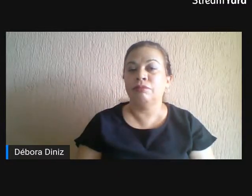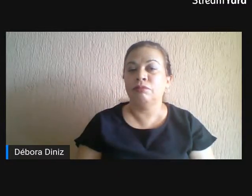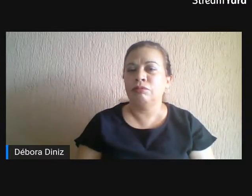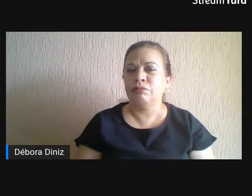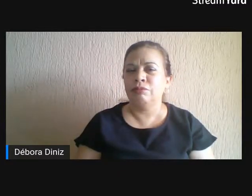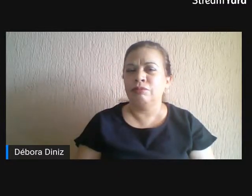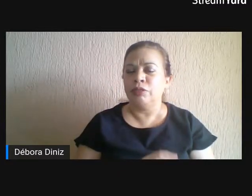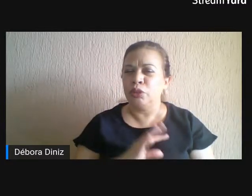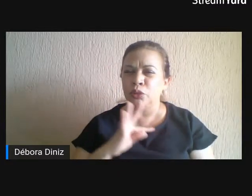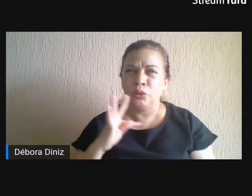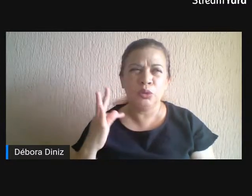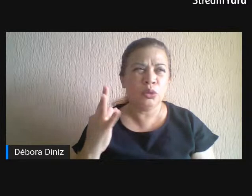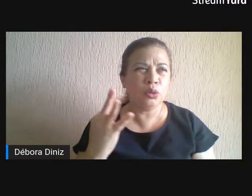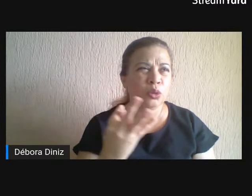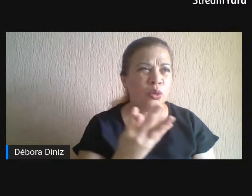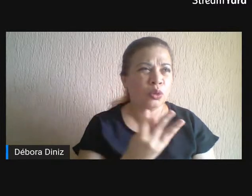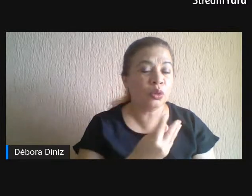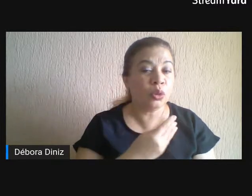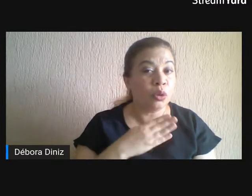todo conhecimento,